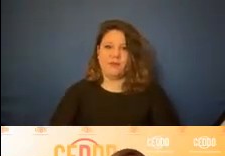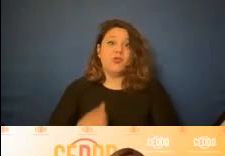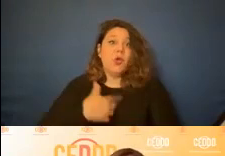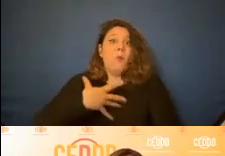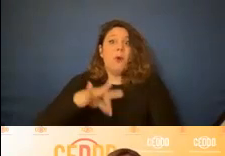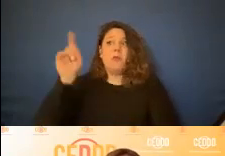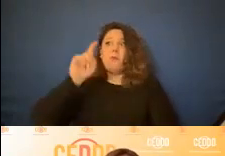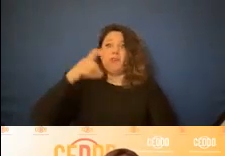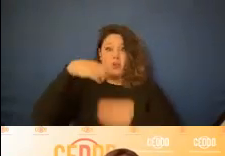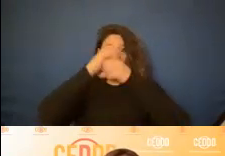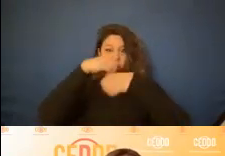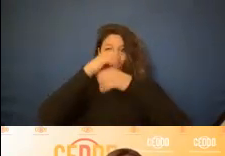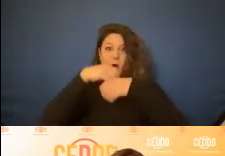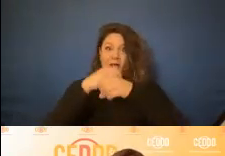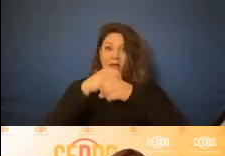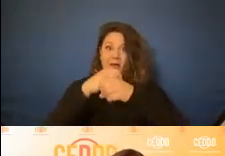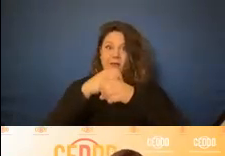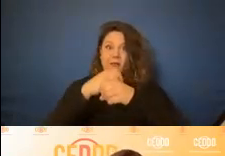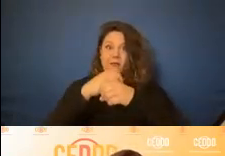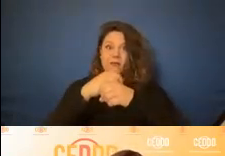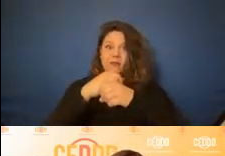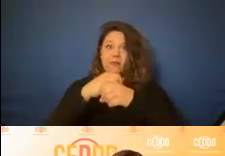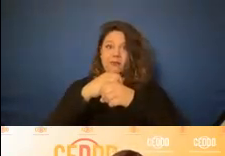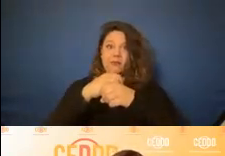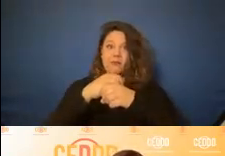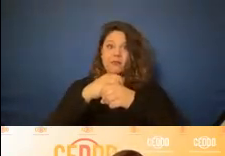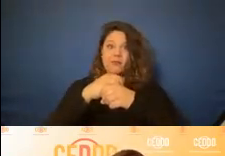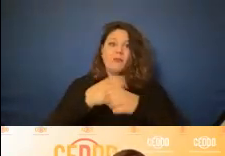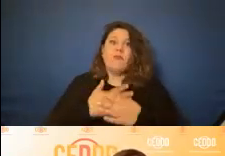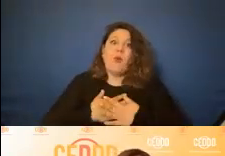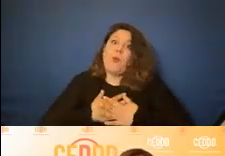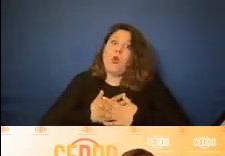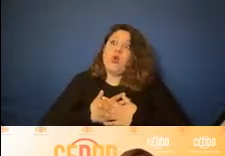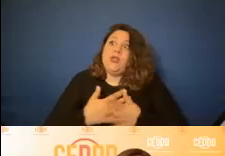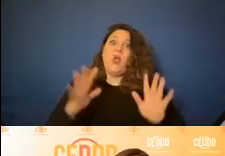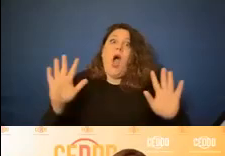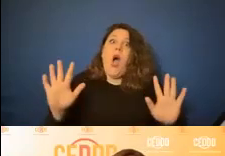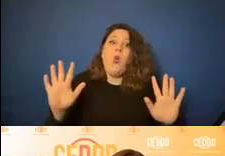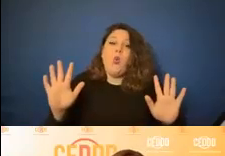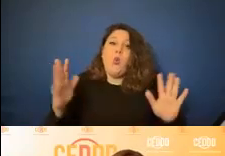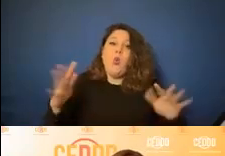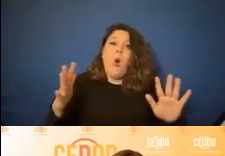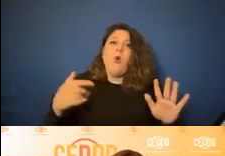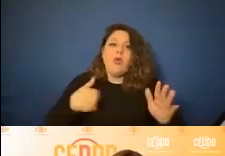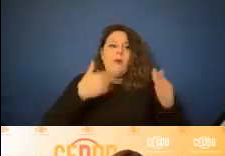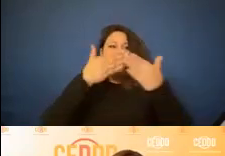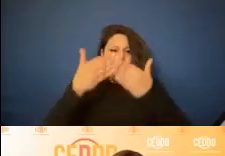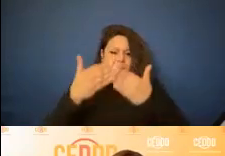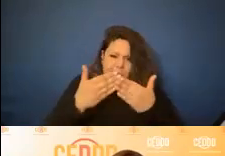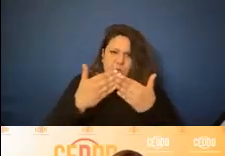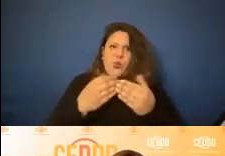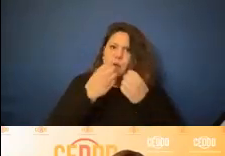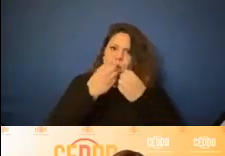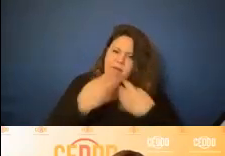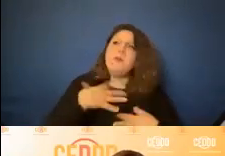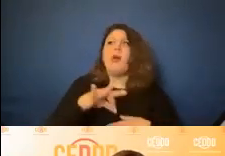biología? Lo siento, pero aunque me estudie la materia y pueda dar razonablemente bien una